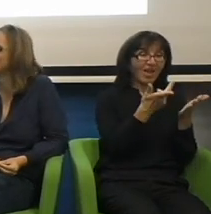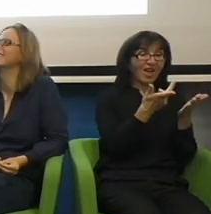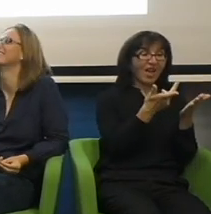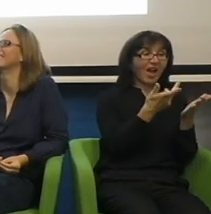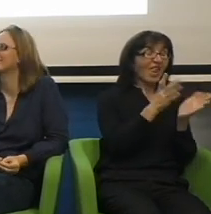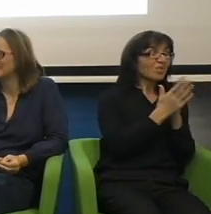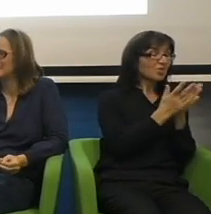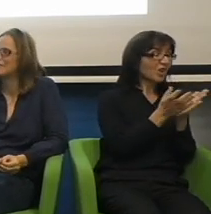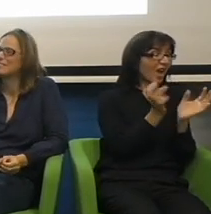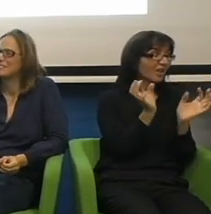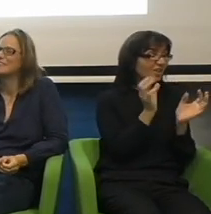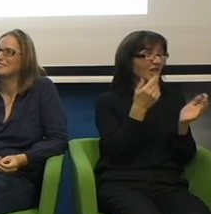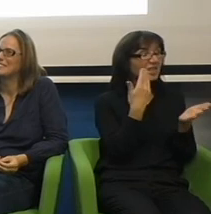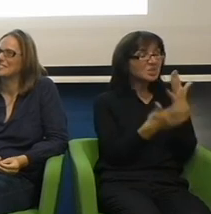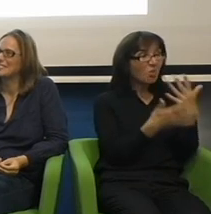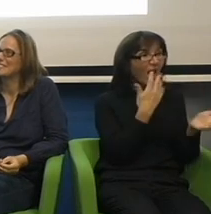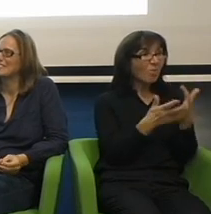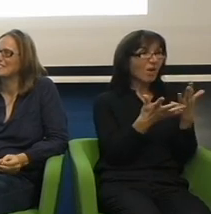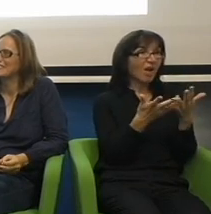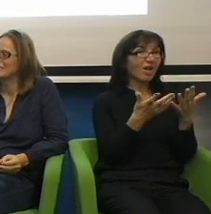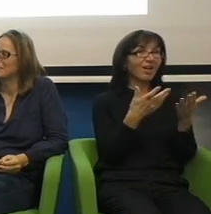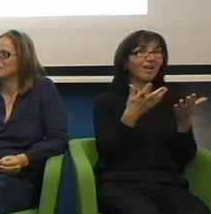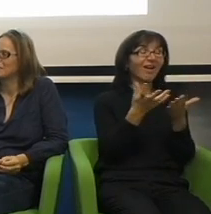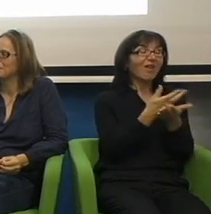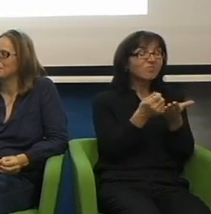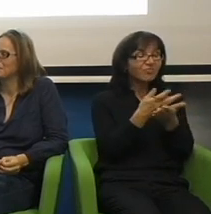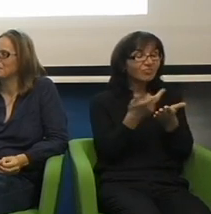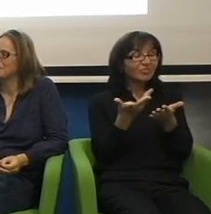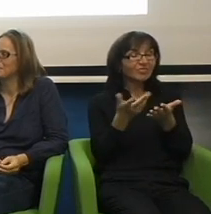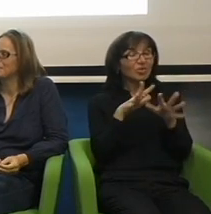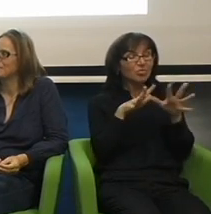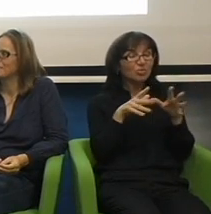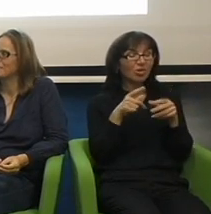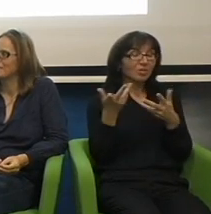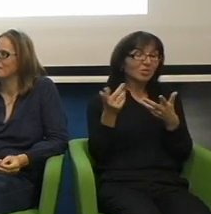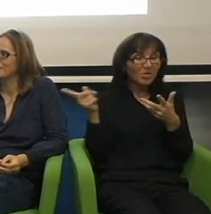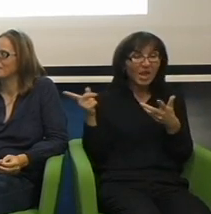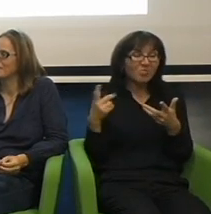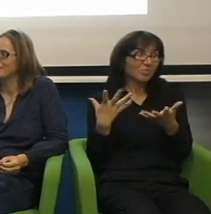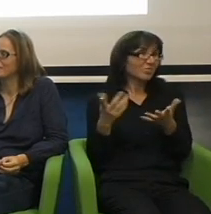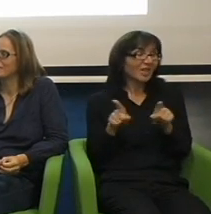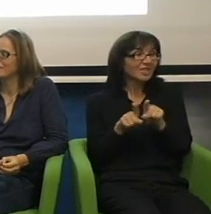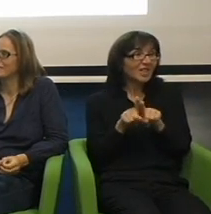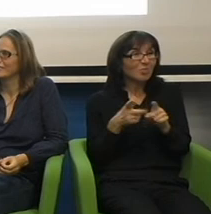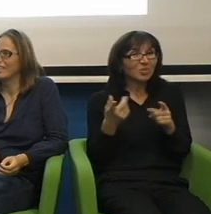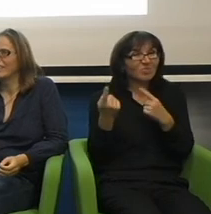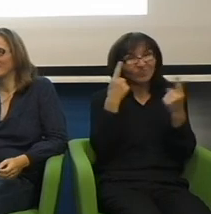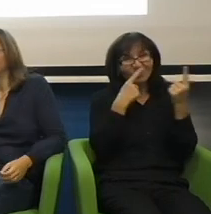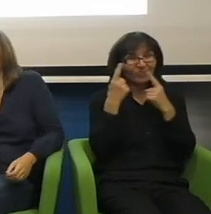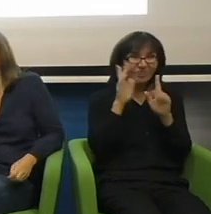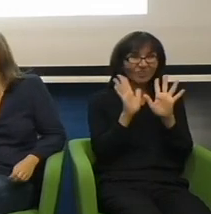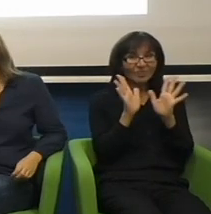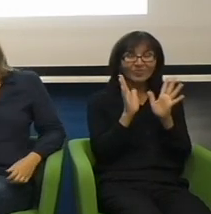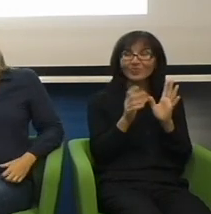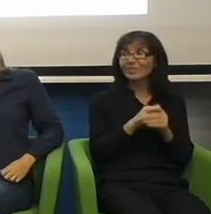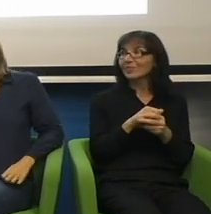proszę Państwa. Do niczego. A Pani Dorota, Pani jak myśli? Czy to tak? Nie